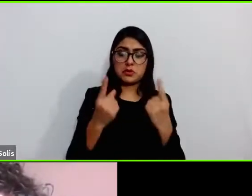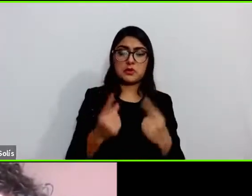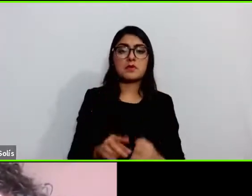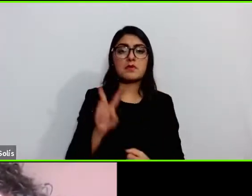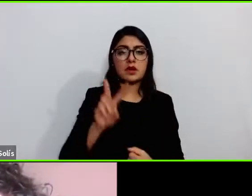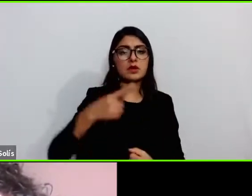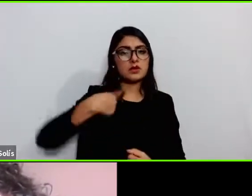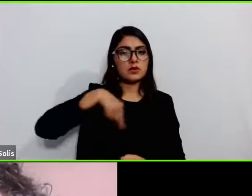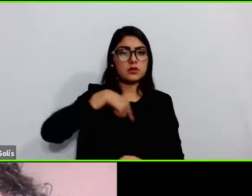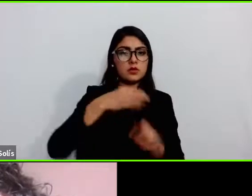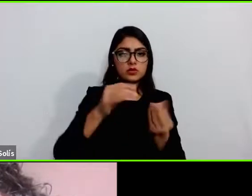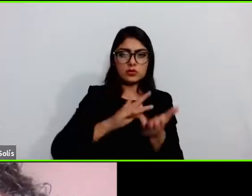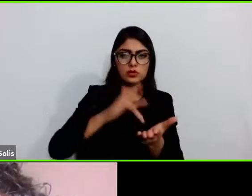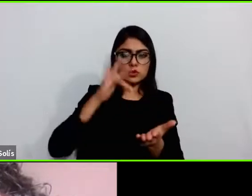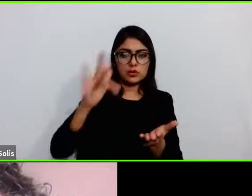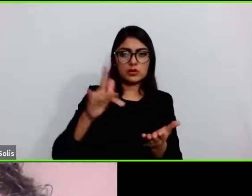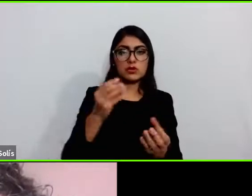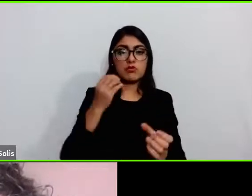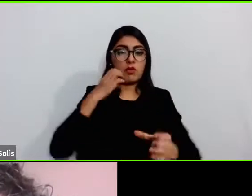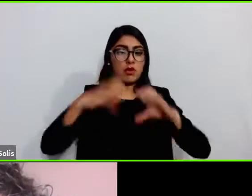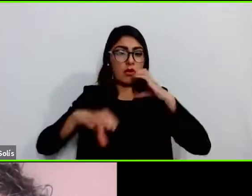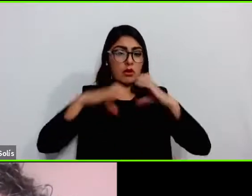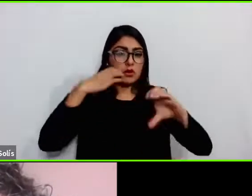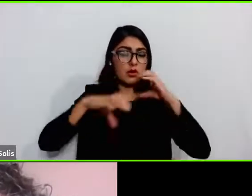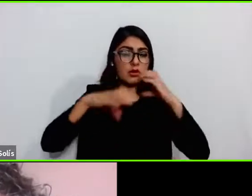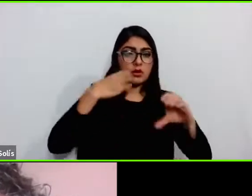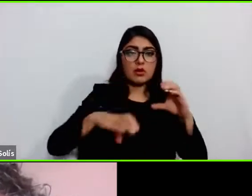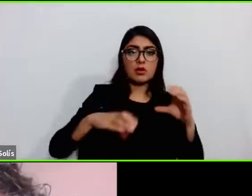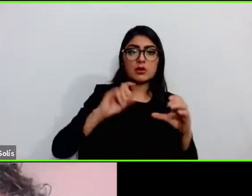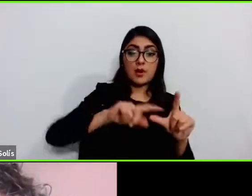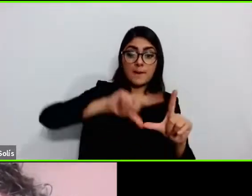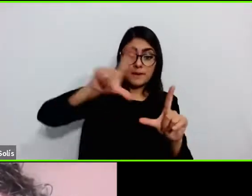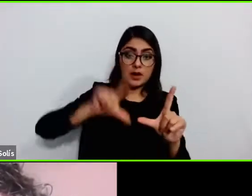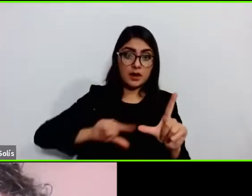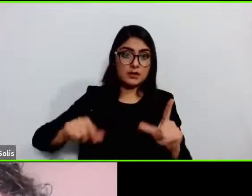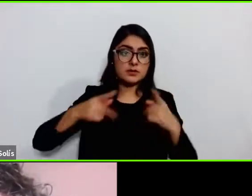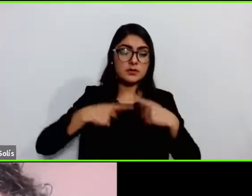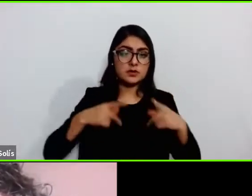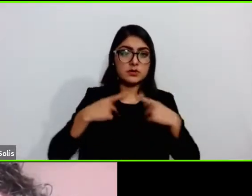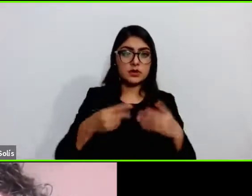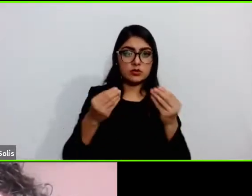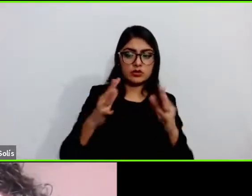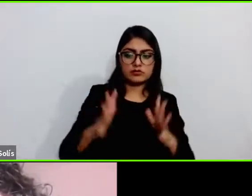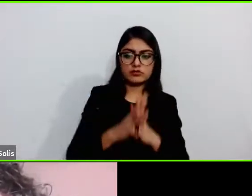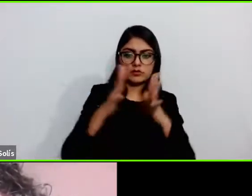tenido muchísimos comentarios en todo el país, muchísimas preguntas, muchísima